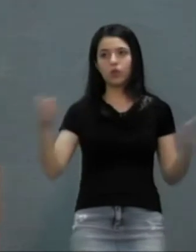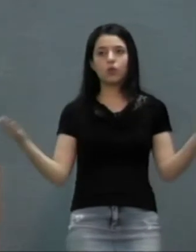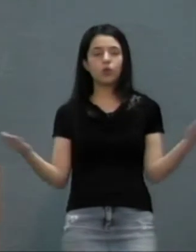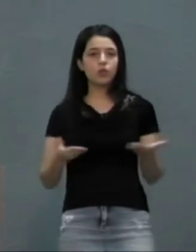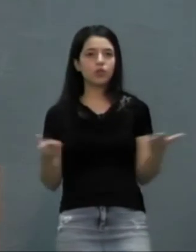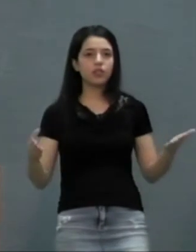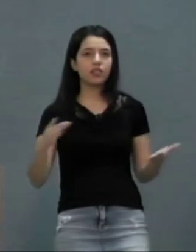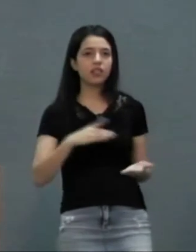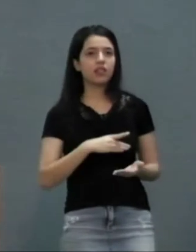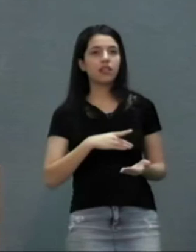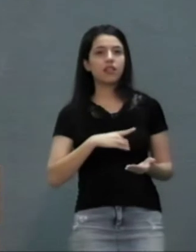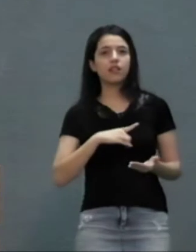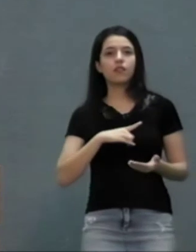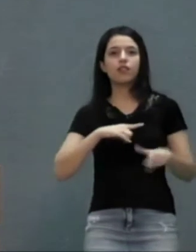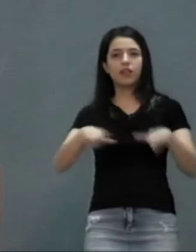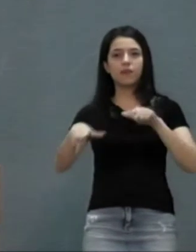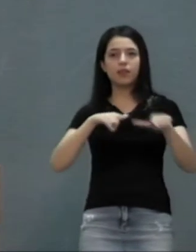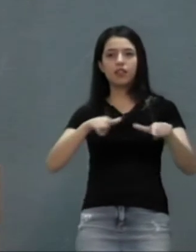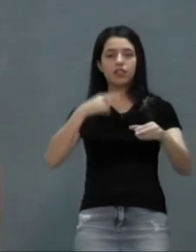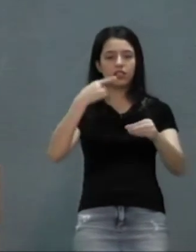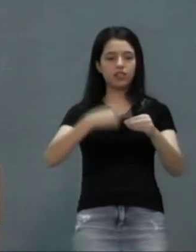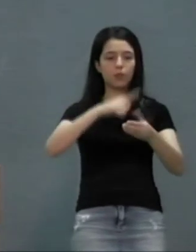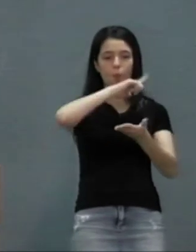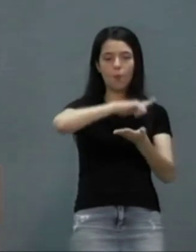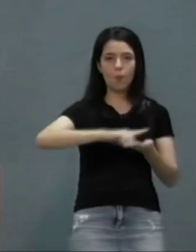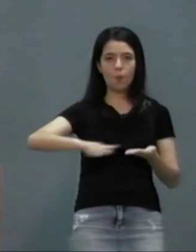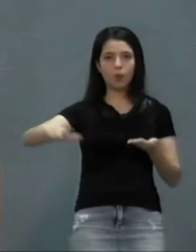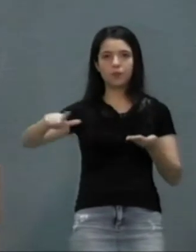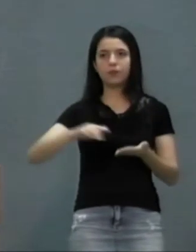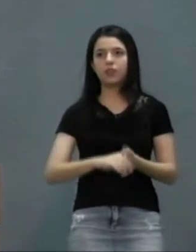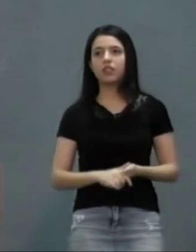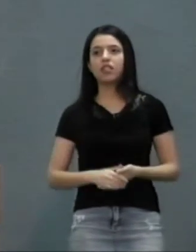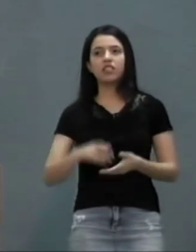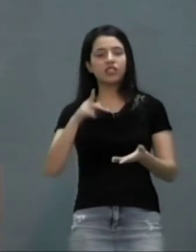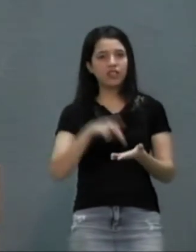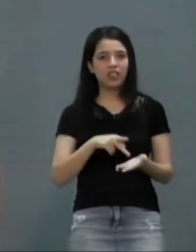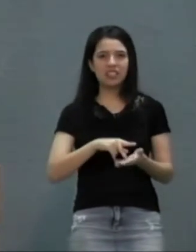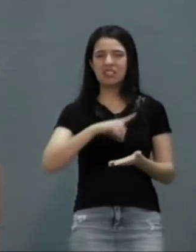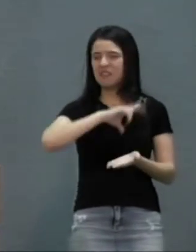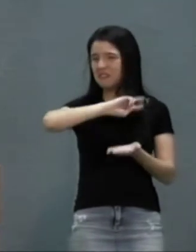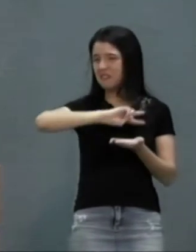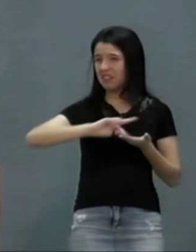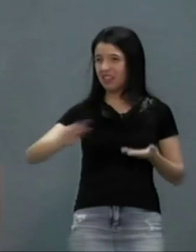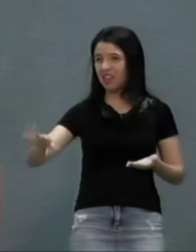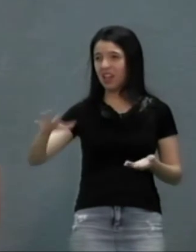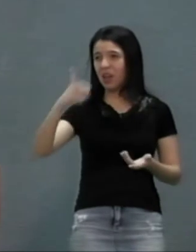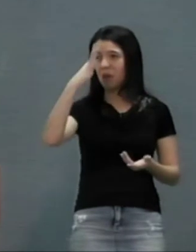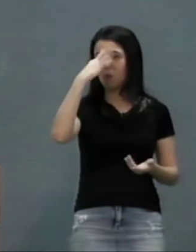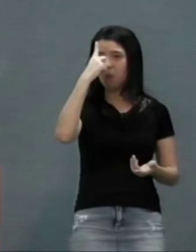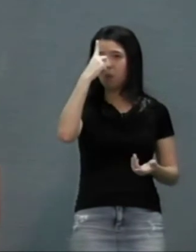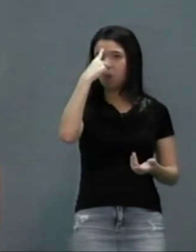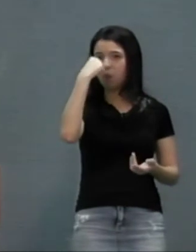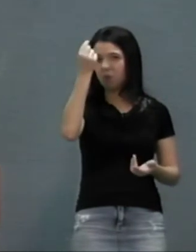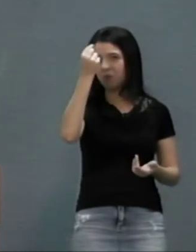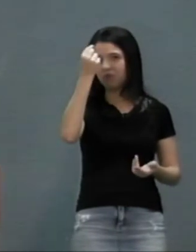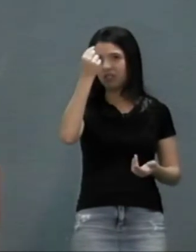A comunidade joga ali próximo daquelas fossas, é sofá, é fogão, é roupas, é sapato, de todas as maneiras. Então